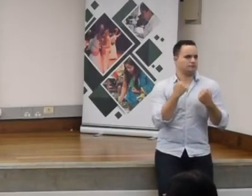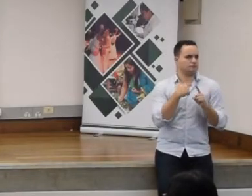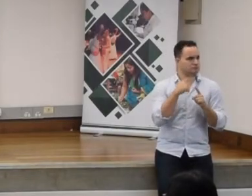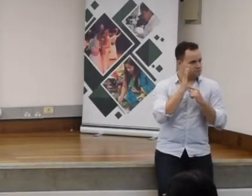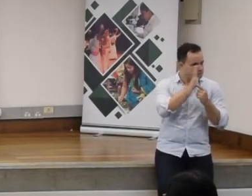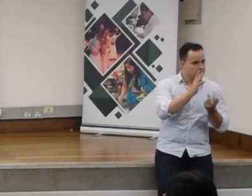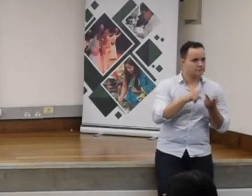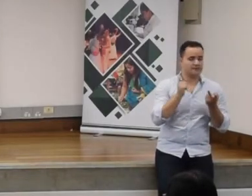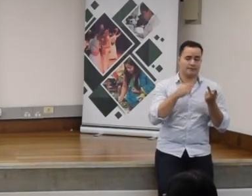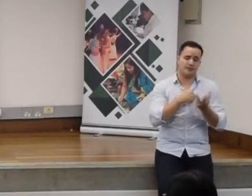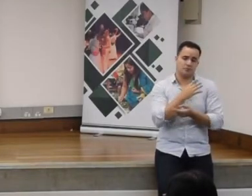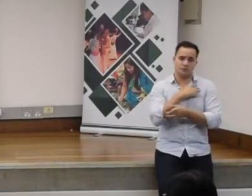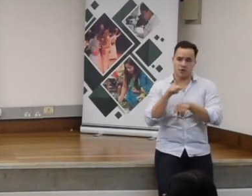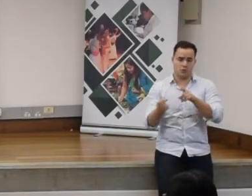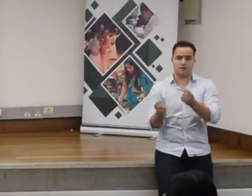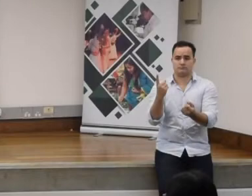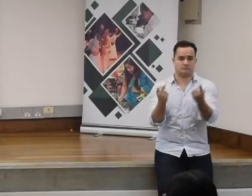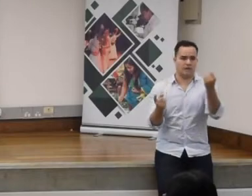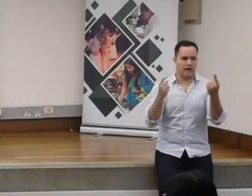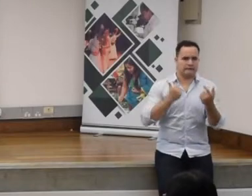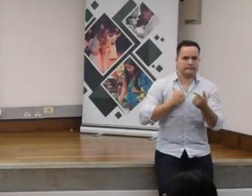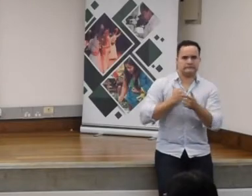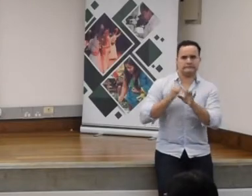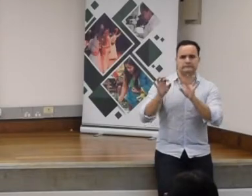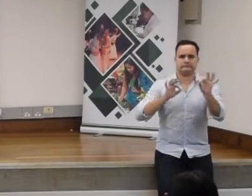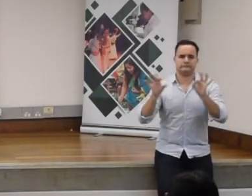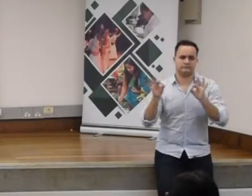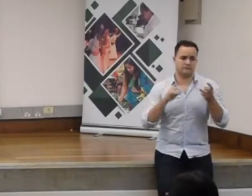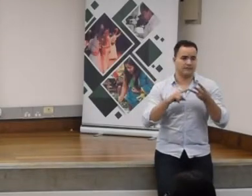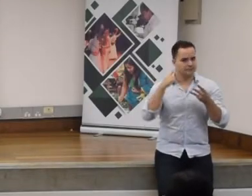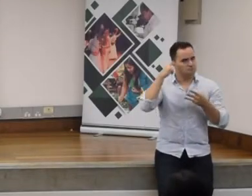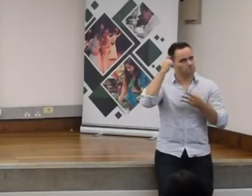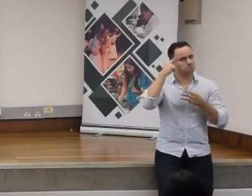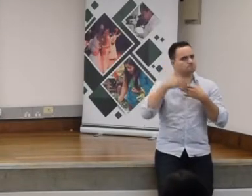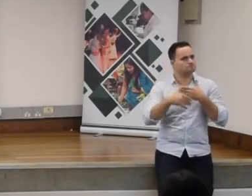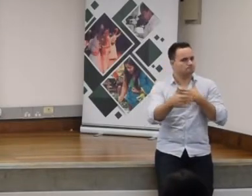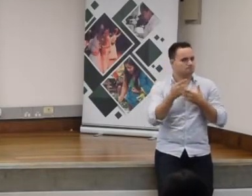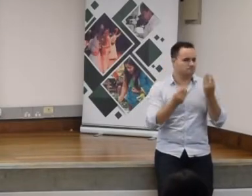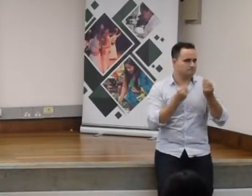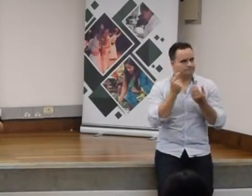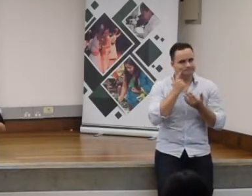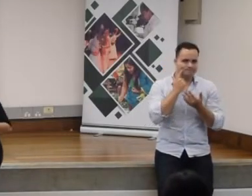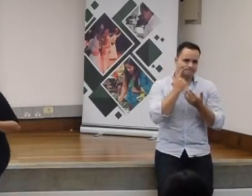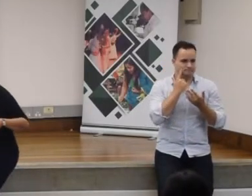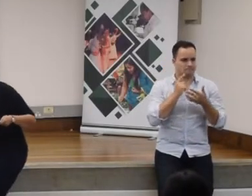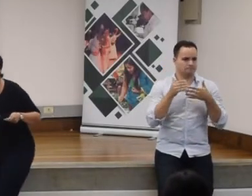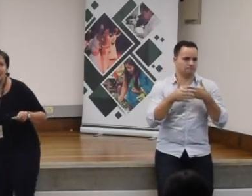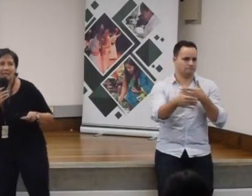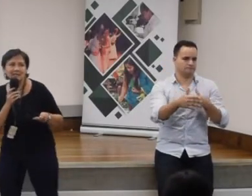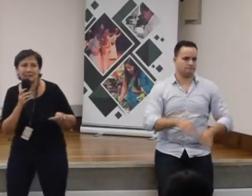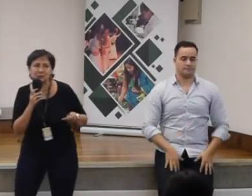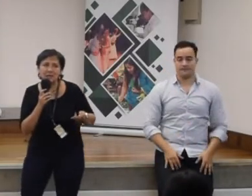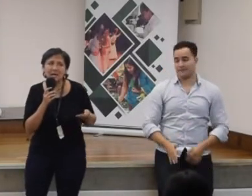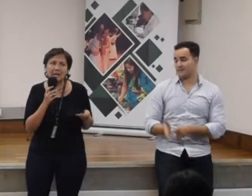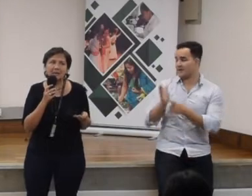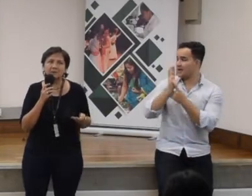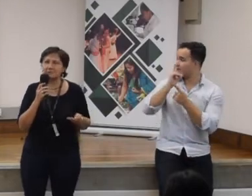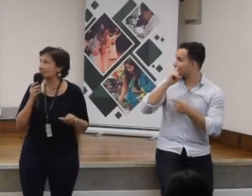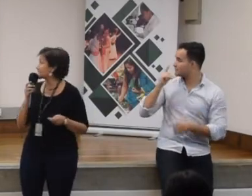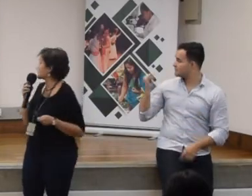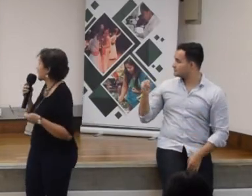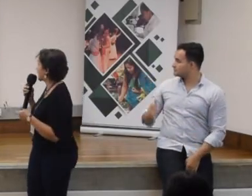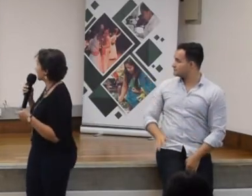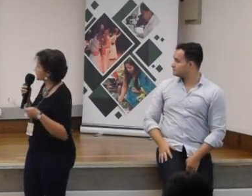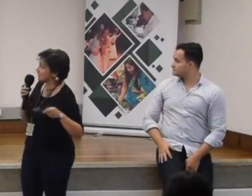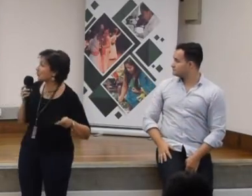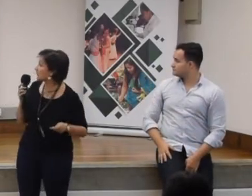hemos venido aprovechando y también de los retos que tenemos. Lo que ustedes ven acá es una